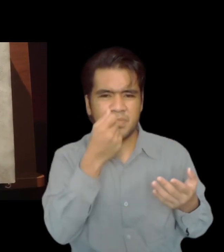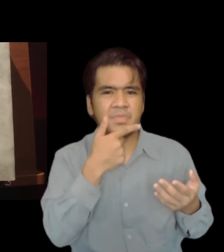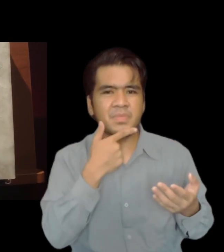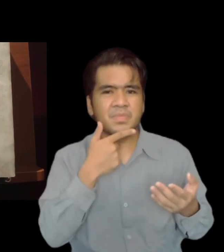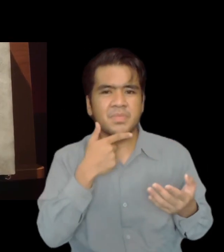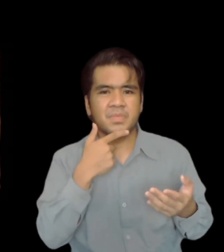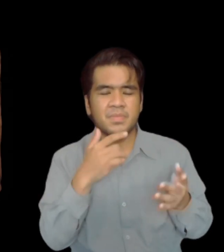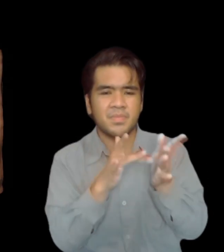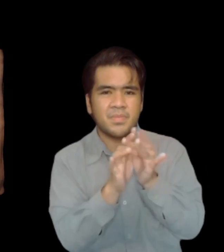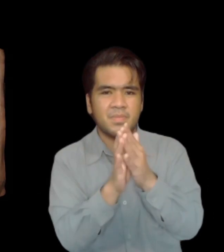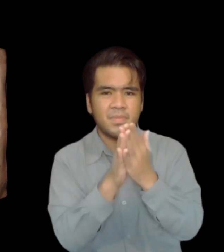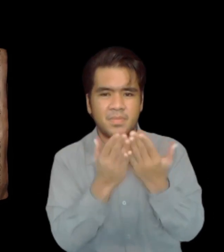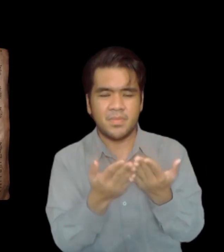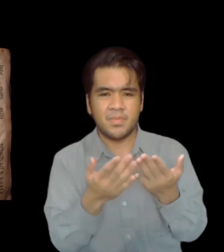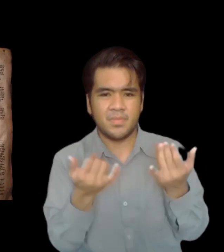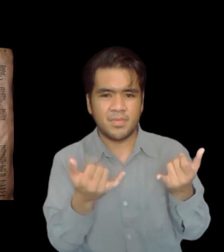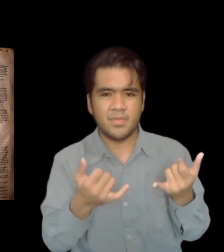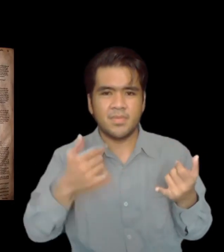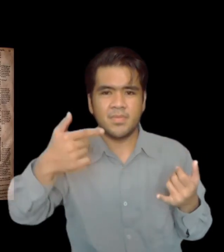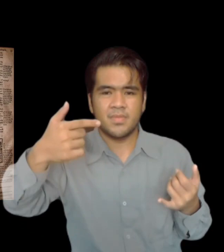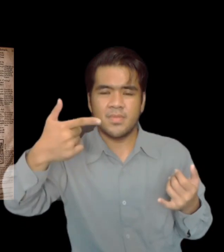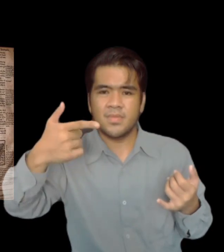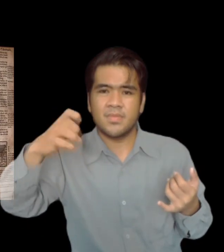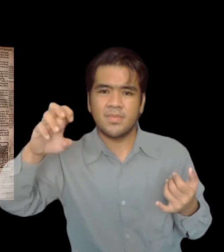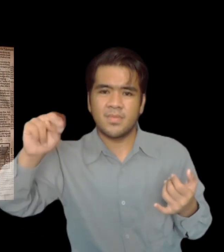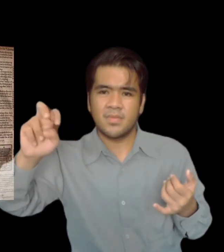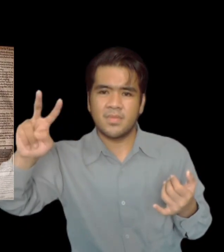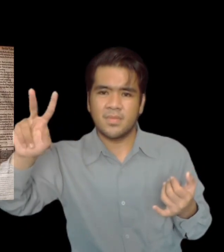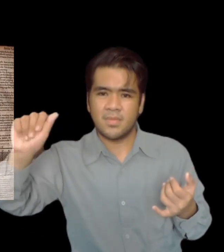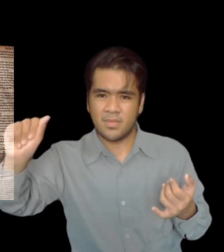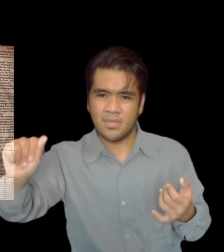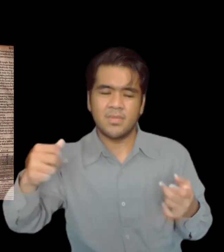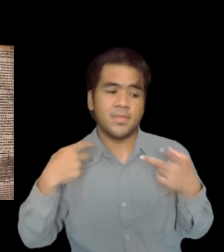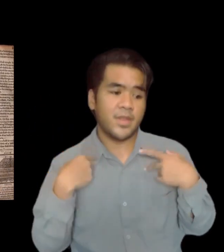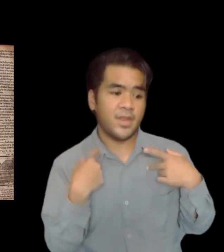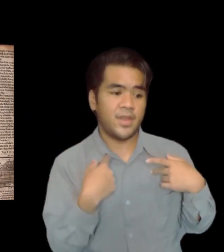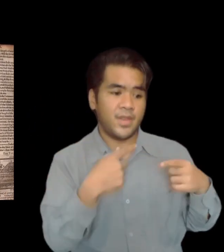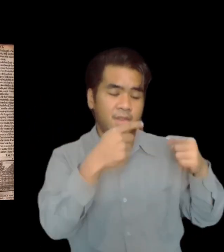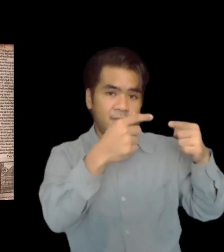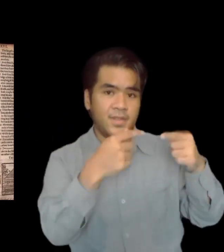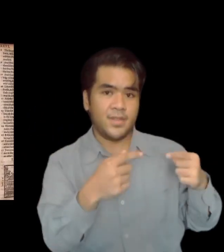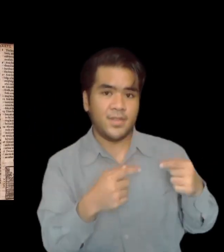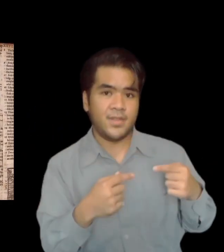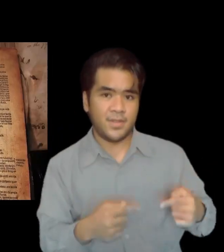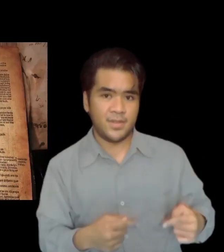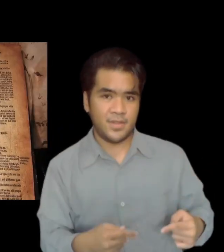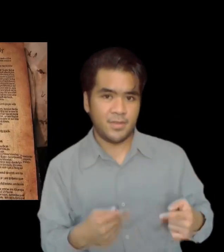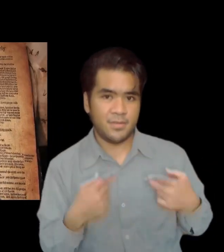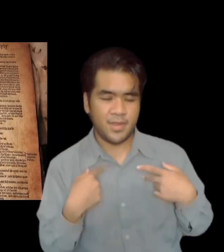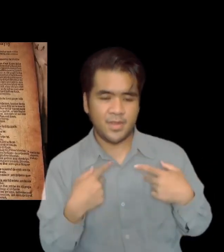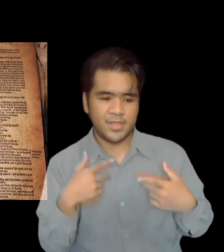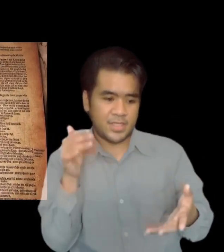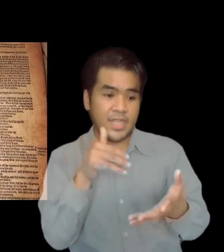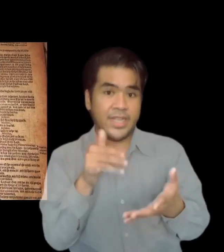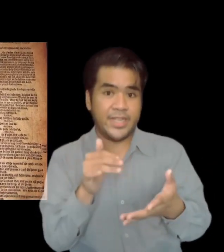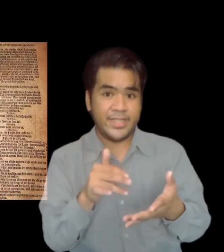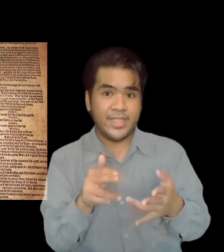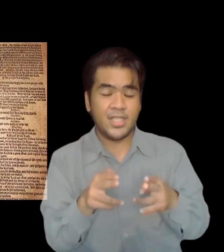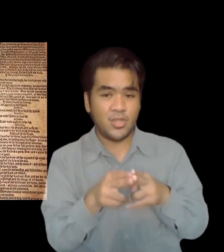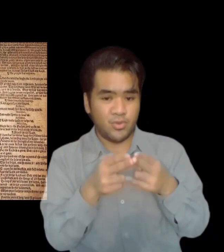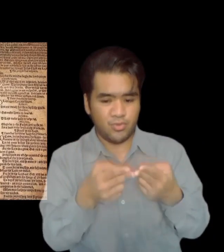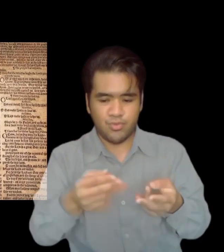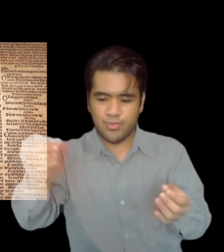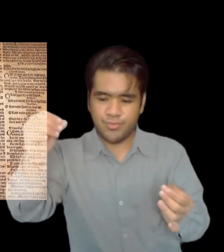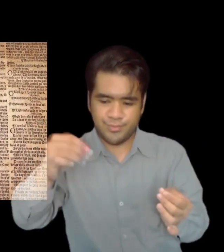ng Great Bible dahil ang Geneva Bible ang unang Biblia sa Ingles na nagdagdag ng mga bilang ng talata at mga komentary o